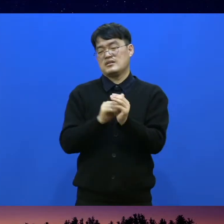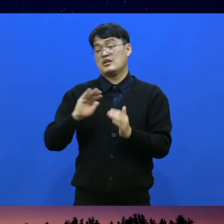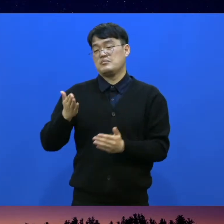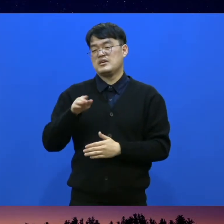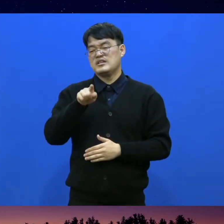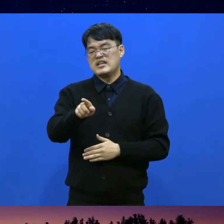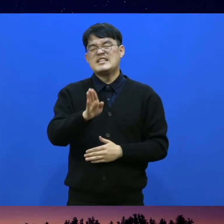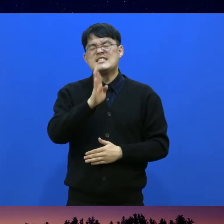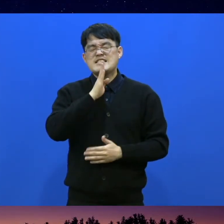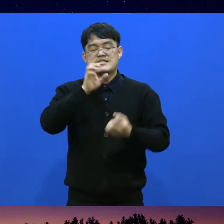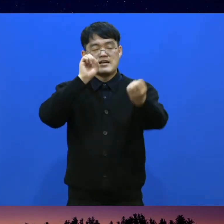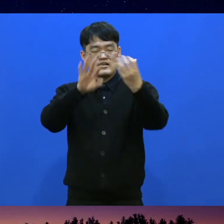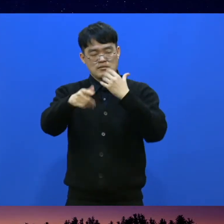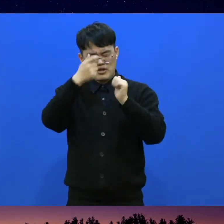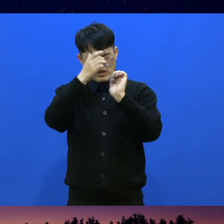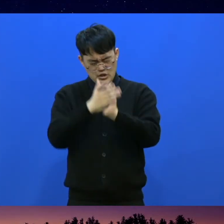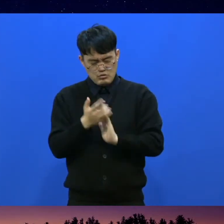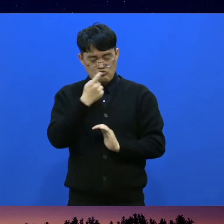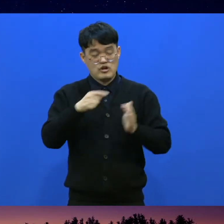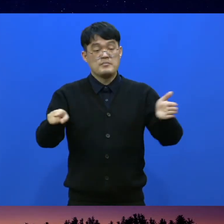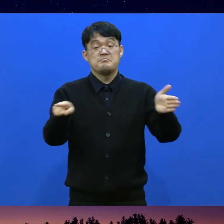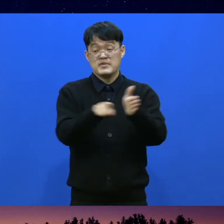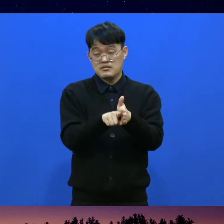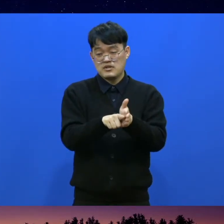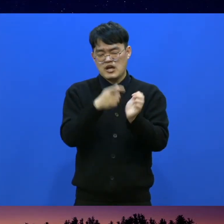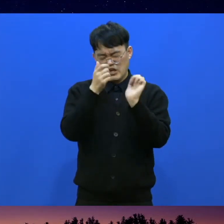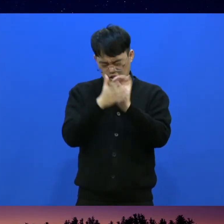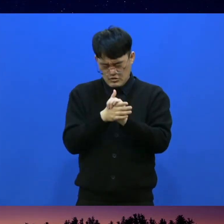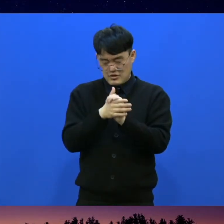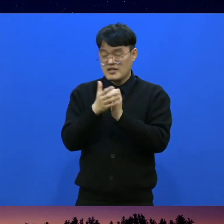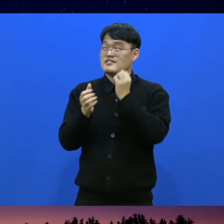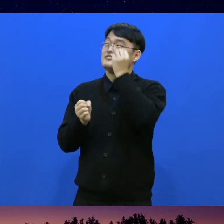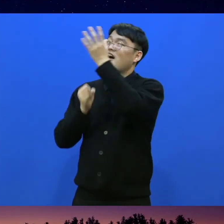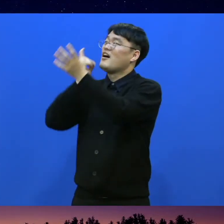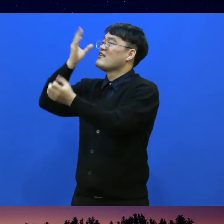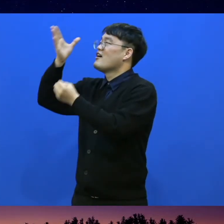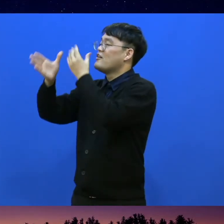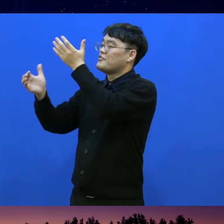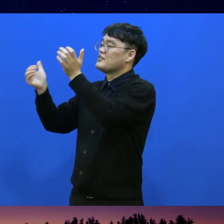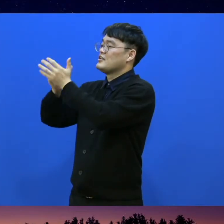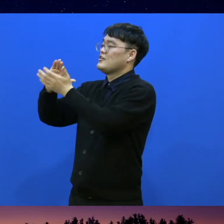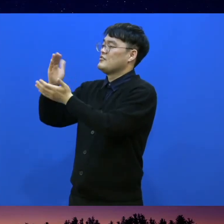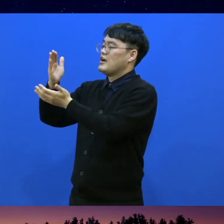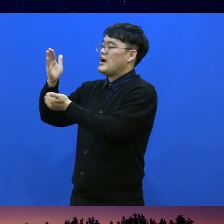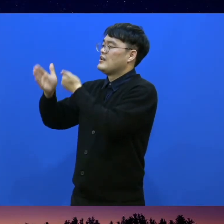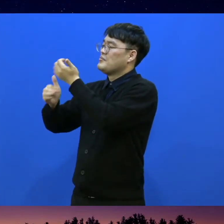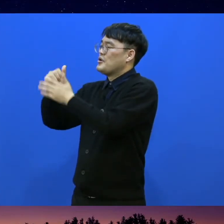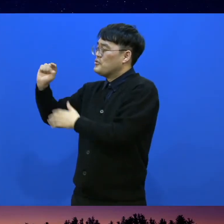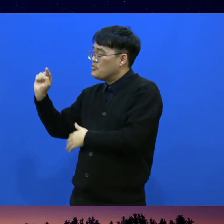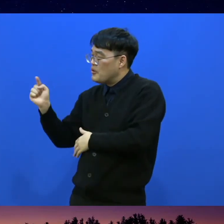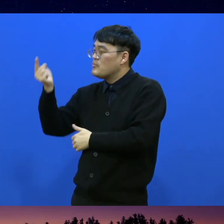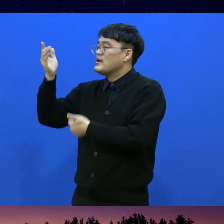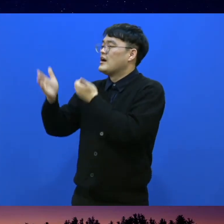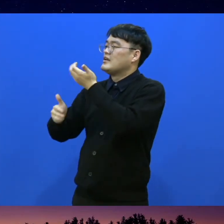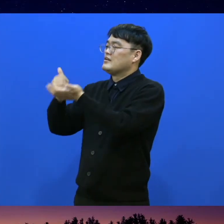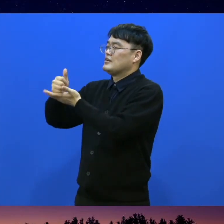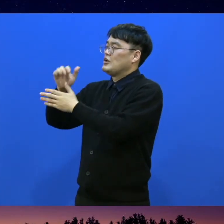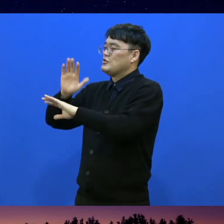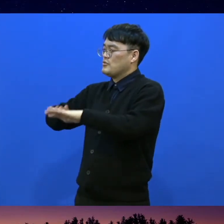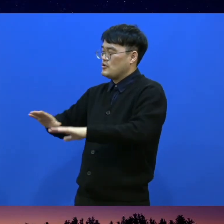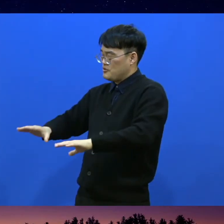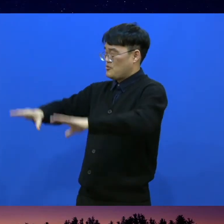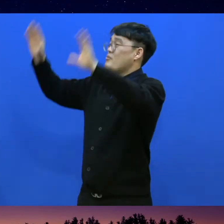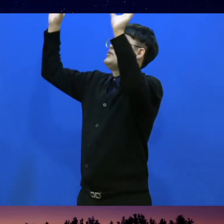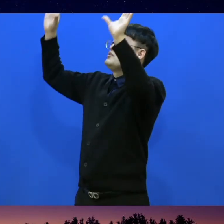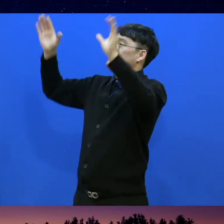응답받은 기도인 줄로 믿습니다. 기도는 찬양으로 마무리되는 거예요. 그분의 높으심 앞에 손을 높이 들고